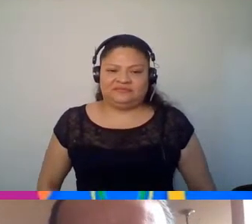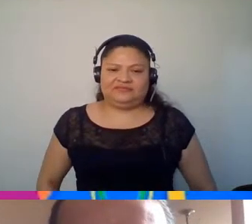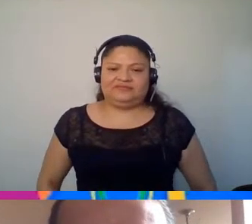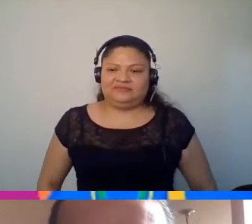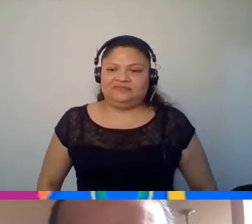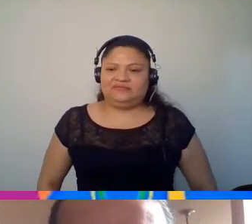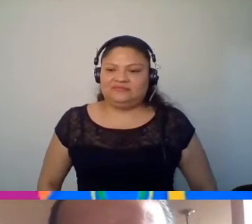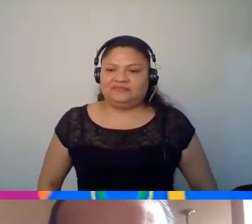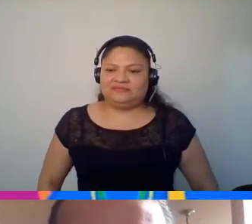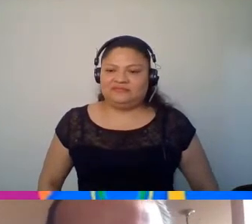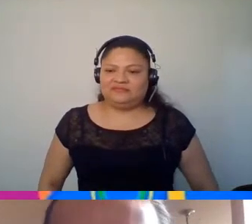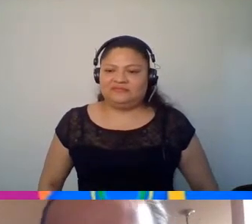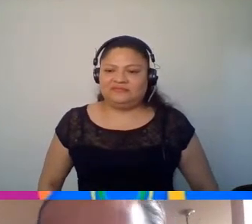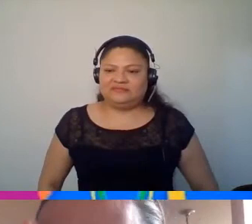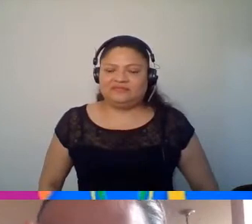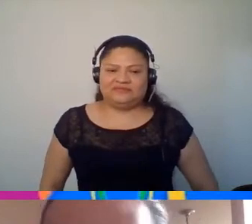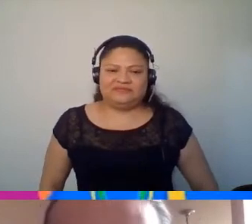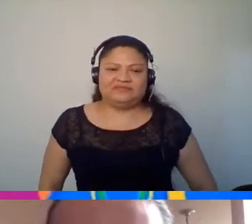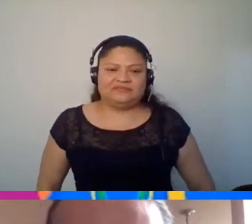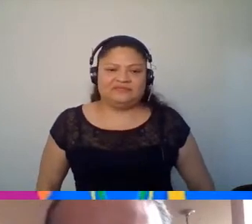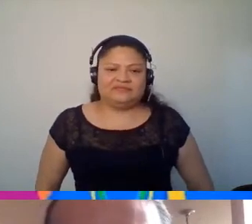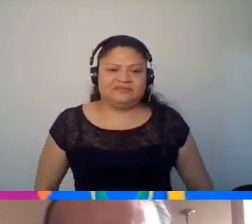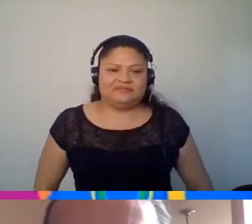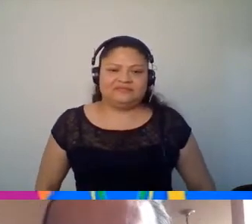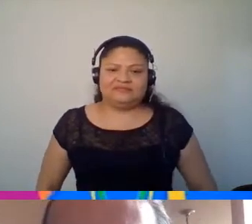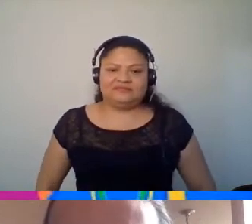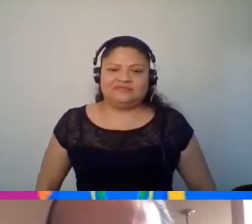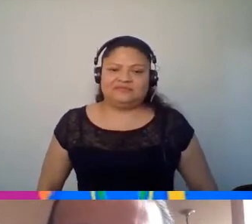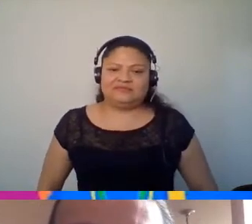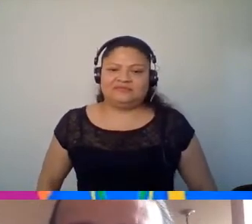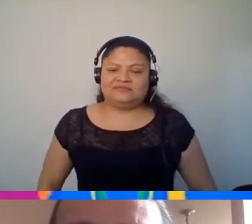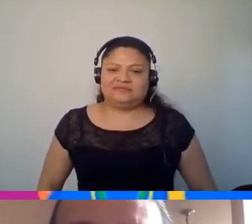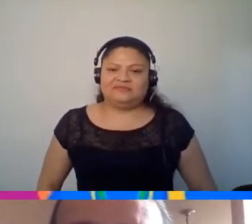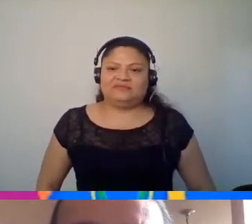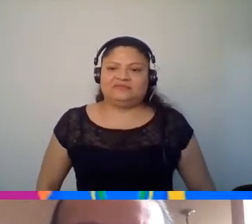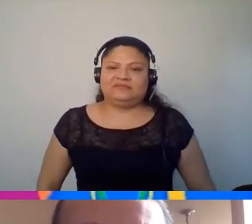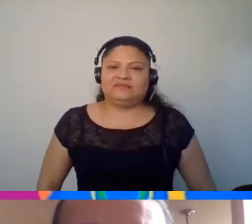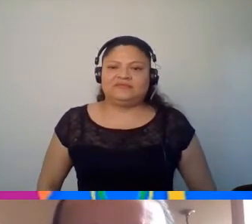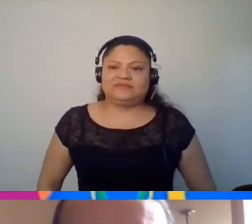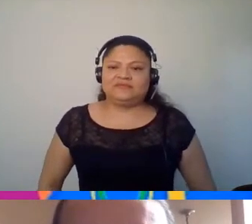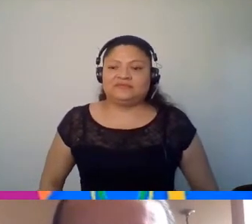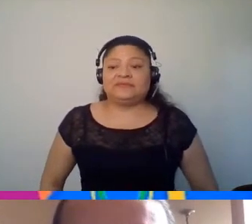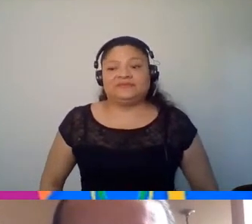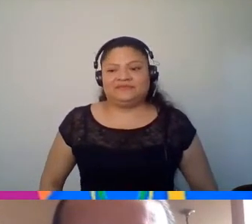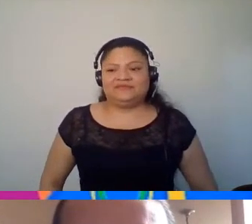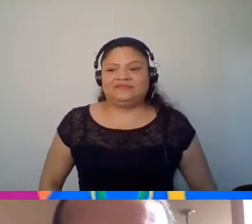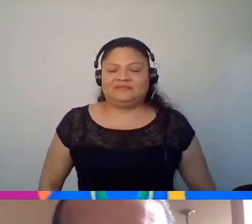Hay una pregunta que es difícil, pero que igual tal vez vale la pena ponerla.